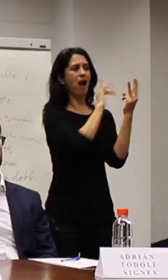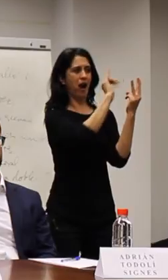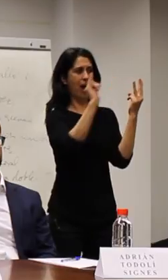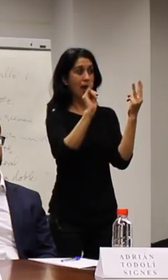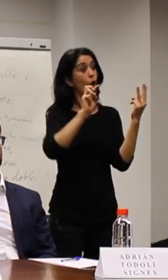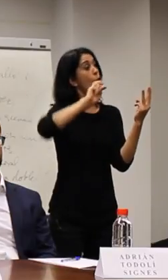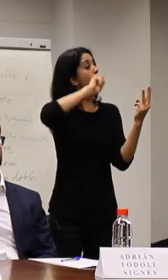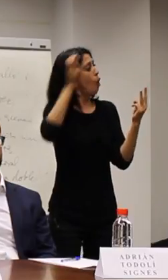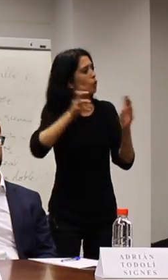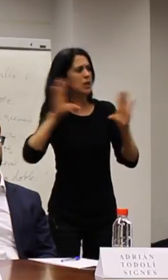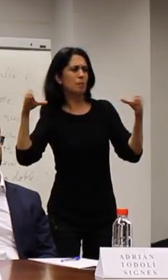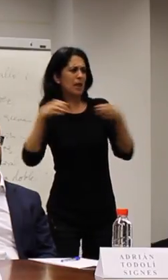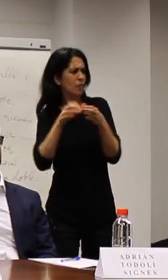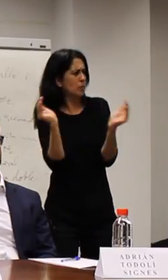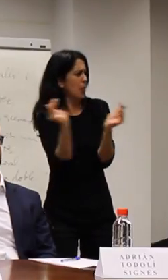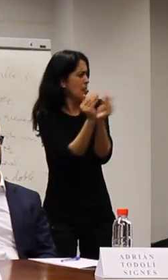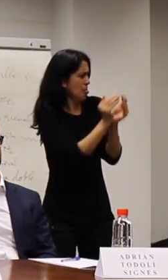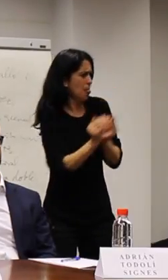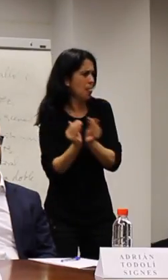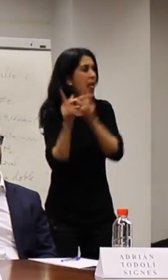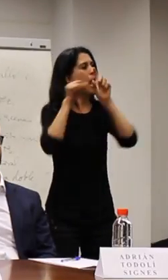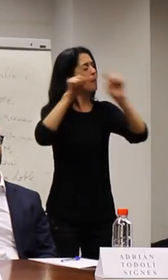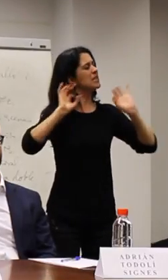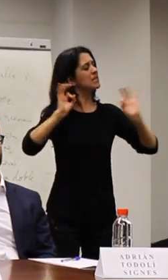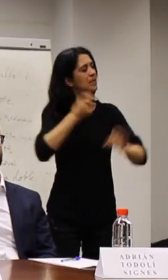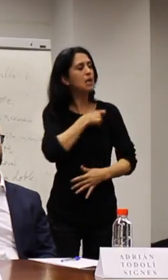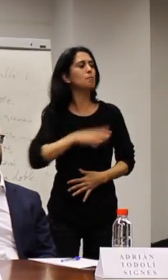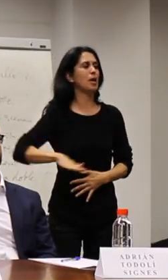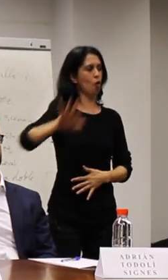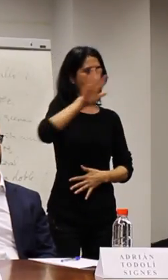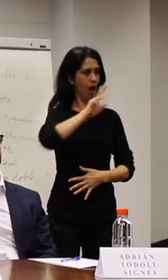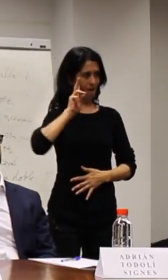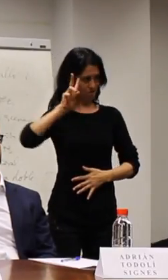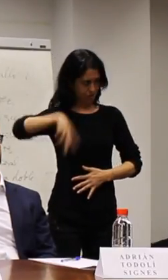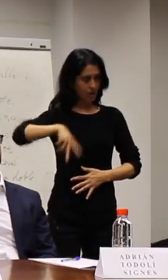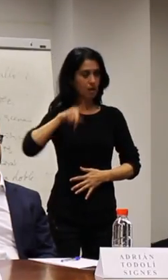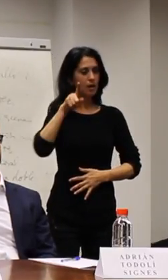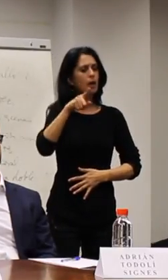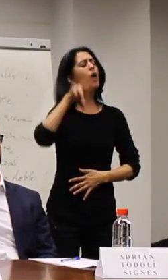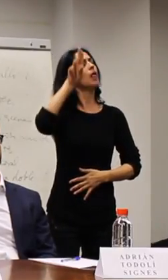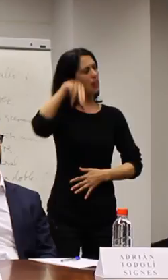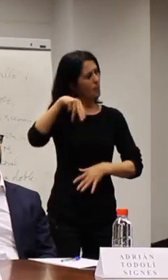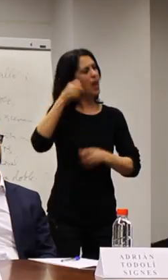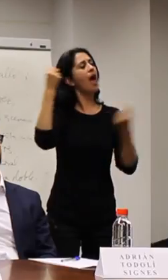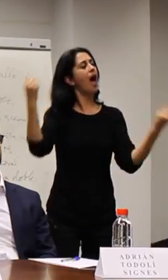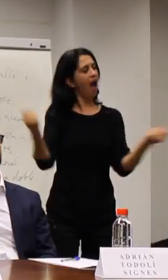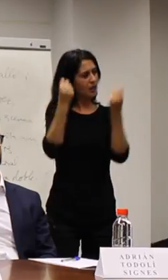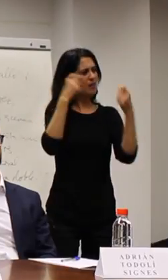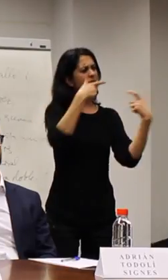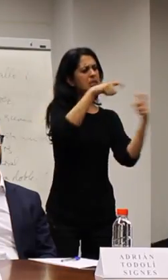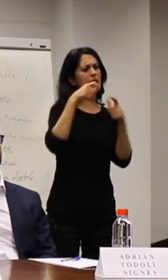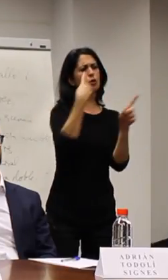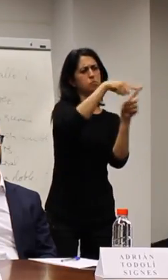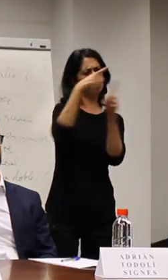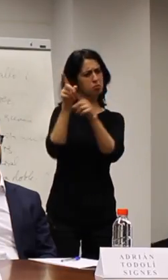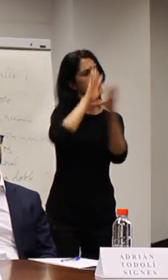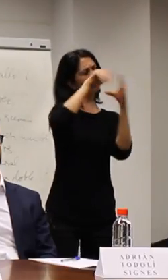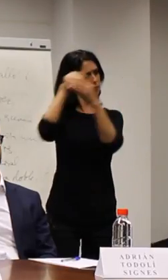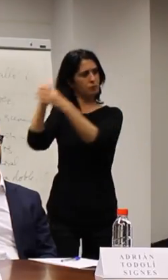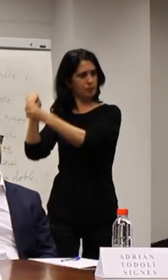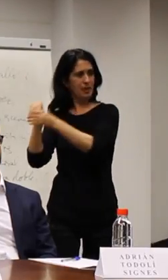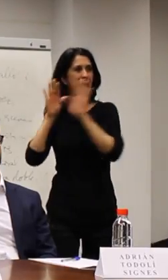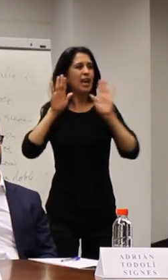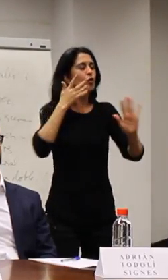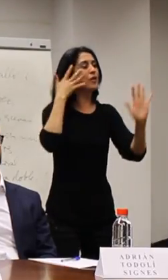pequeñas, españolas, empresas españolas, que están haciendo actividades en diversos sectores. Entonces, en